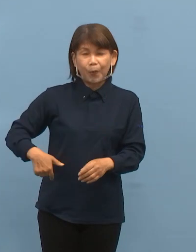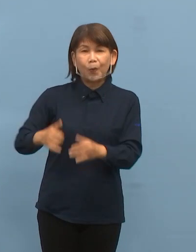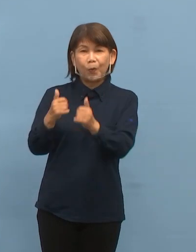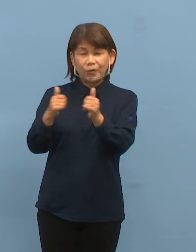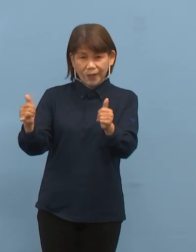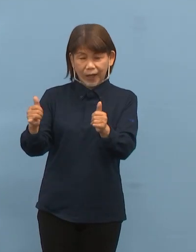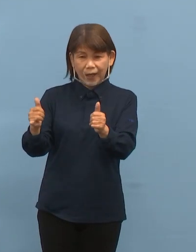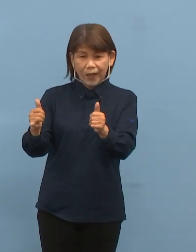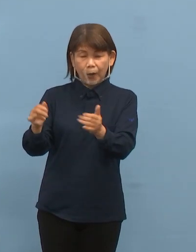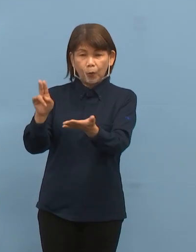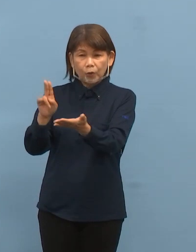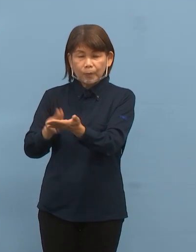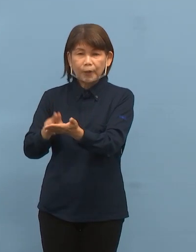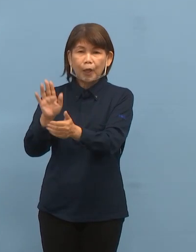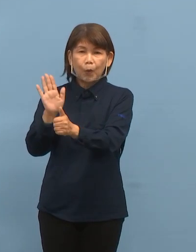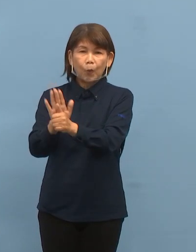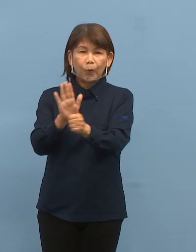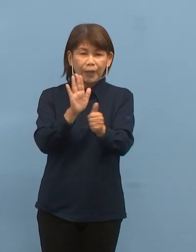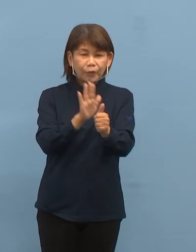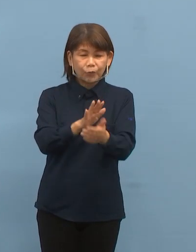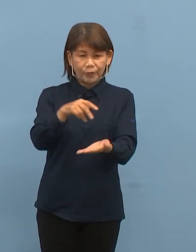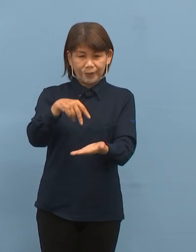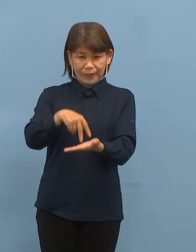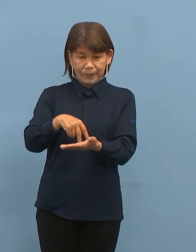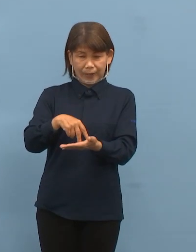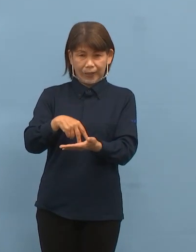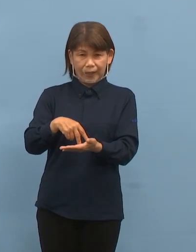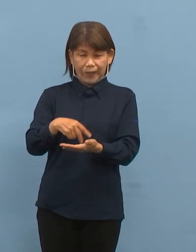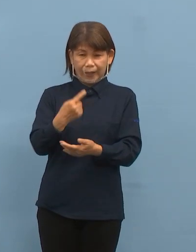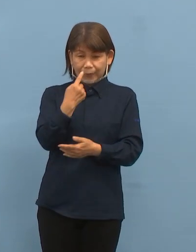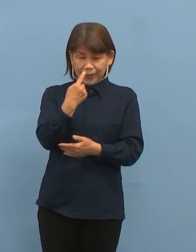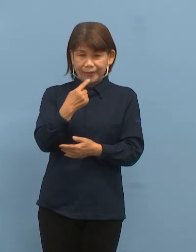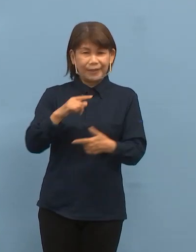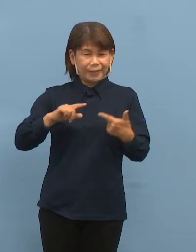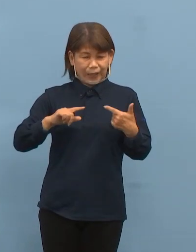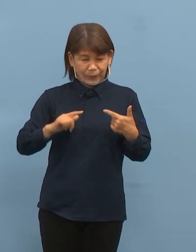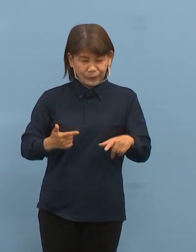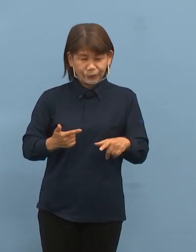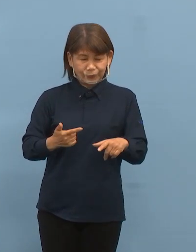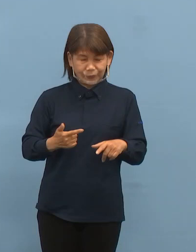い、いうふうに理解していただいていいと思います。 はい、了解しました。ありがとうございます。はい、